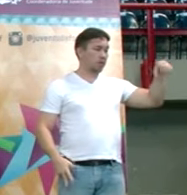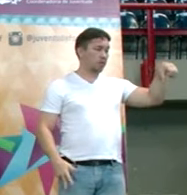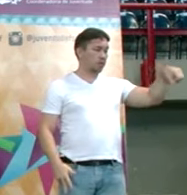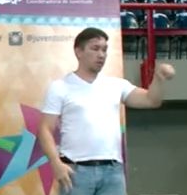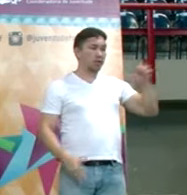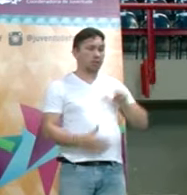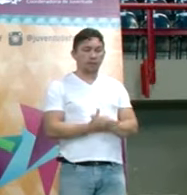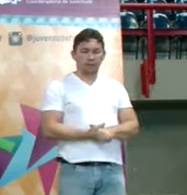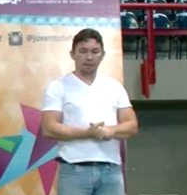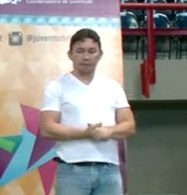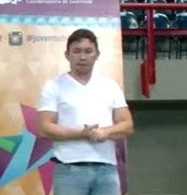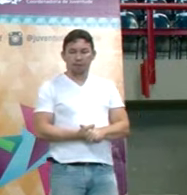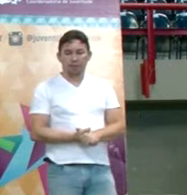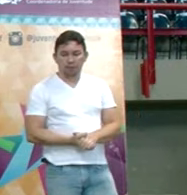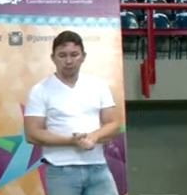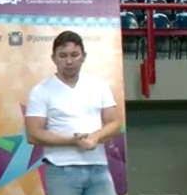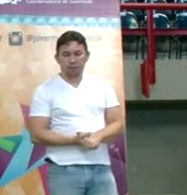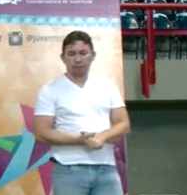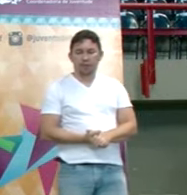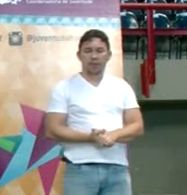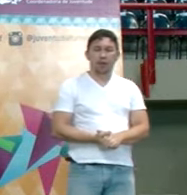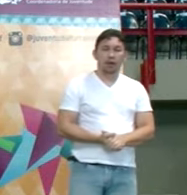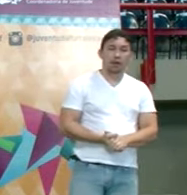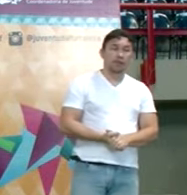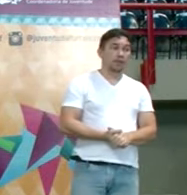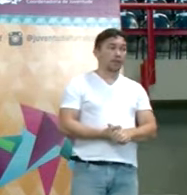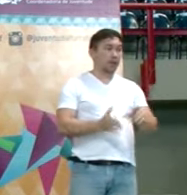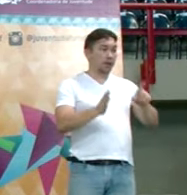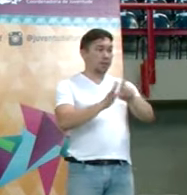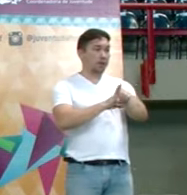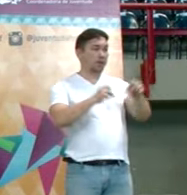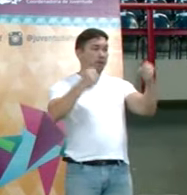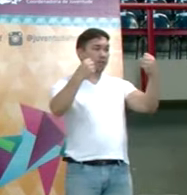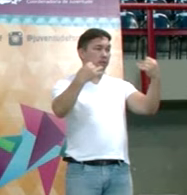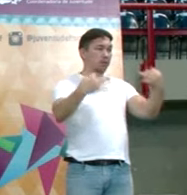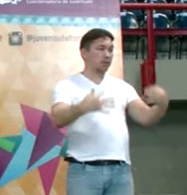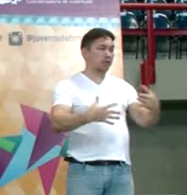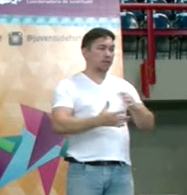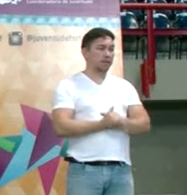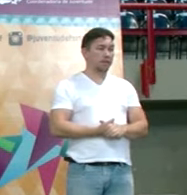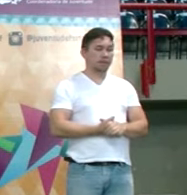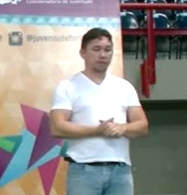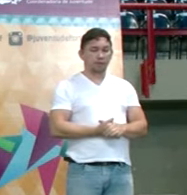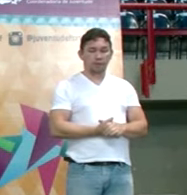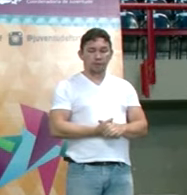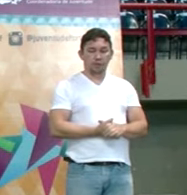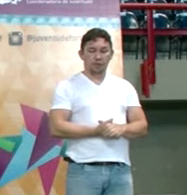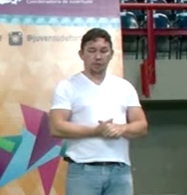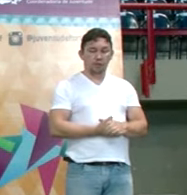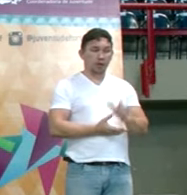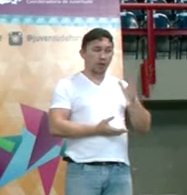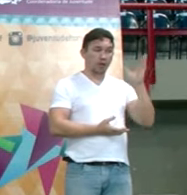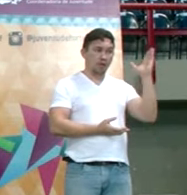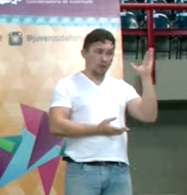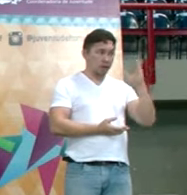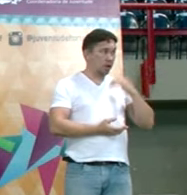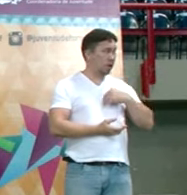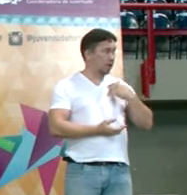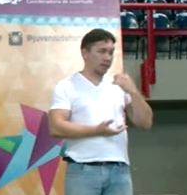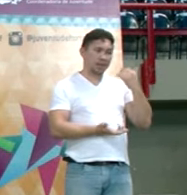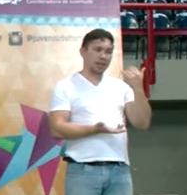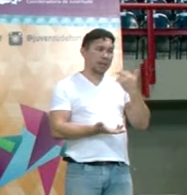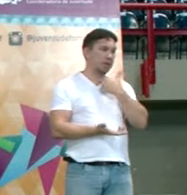mais nova vai ver essa aqui ó nem de 2009 a questão diz o seguinte Olha como a gente não pode errar uma questão